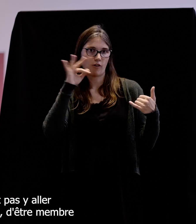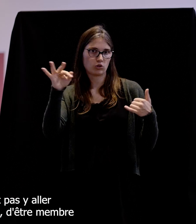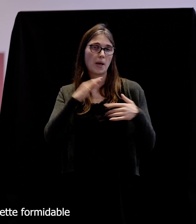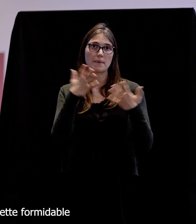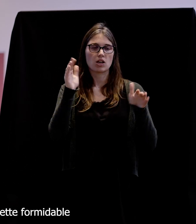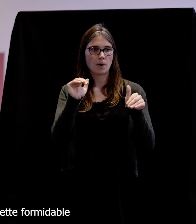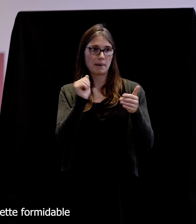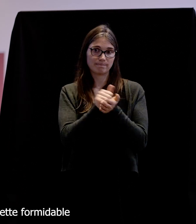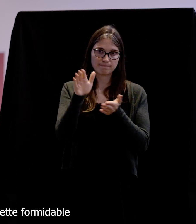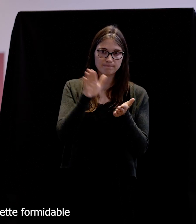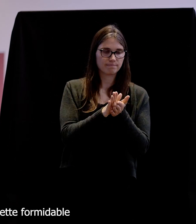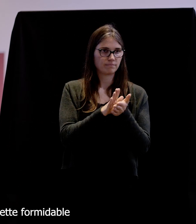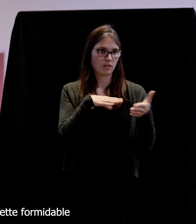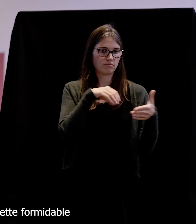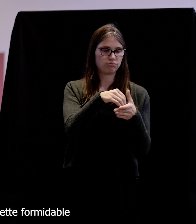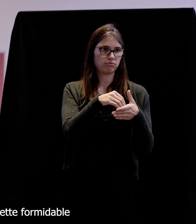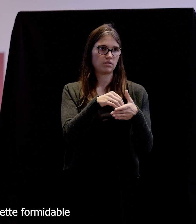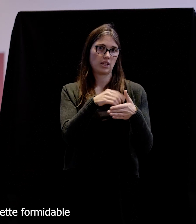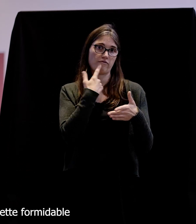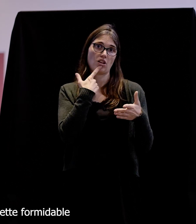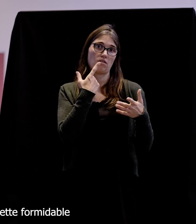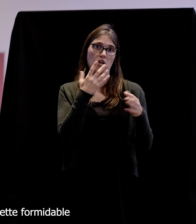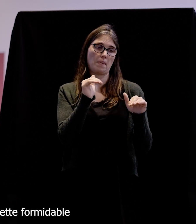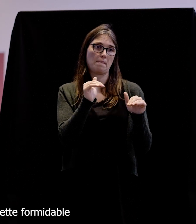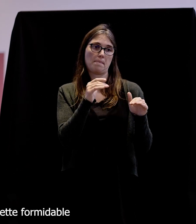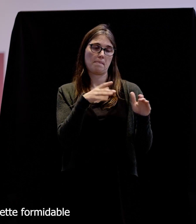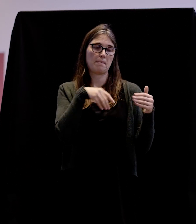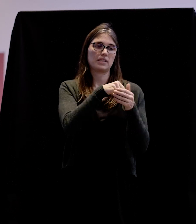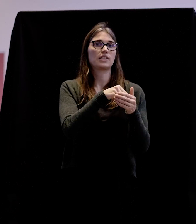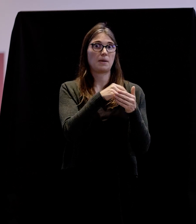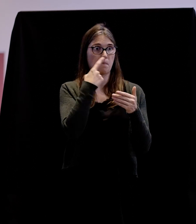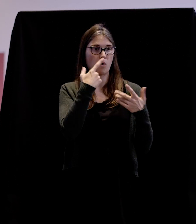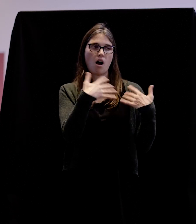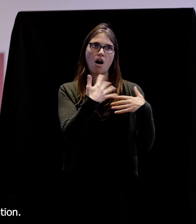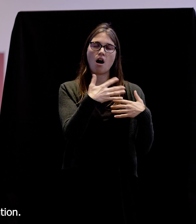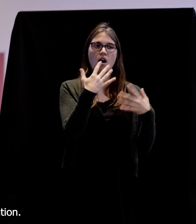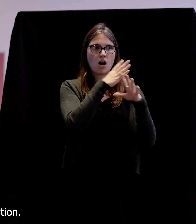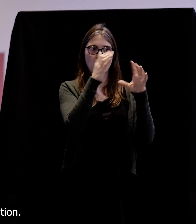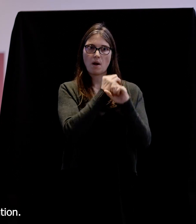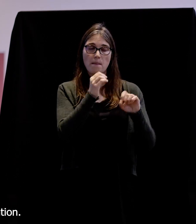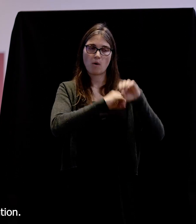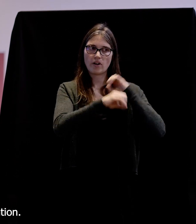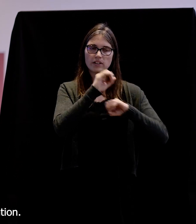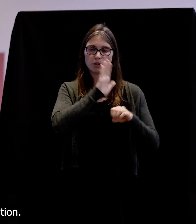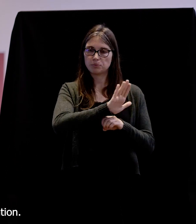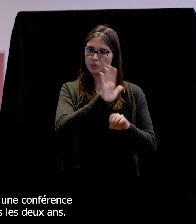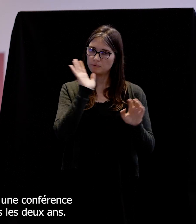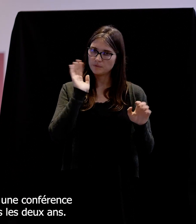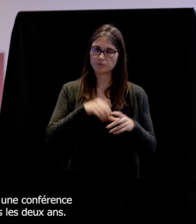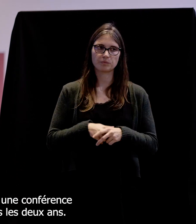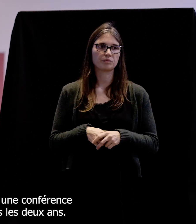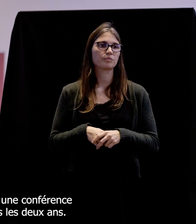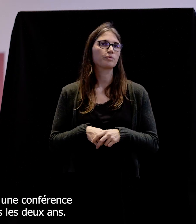d'être membres et de participer un peu à cette formidable organisation.